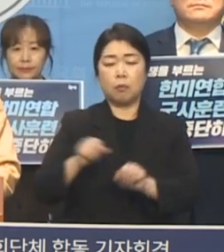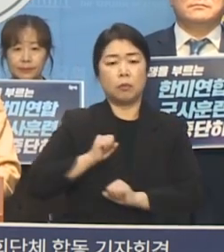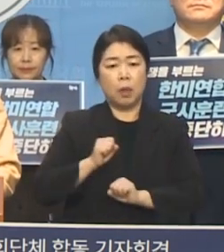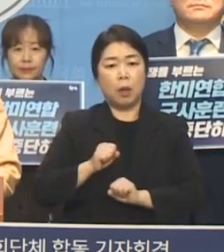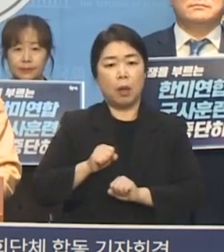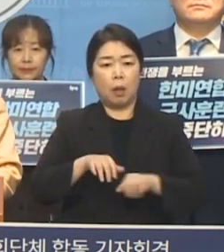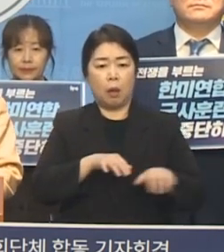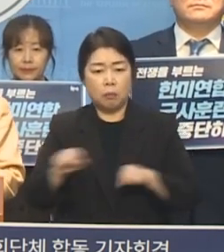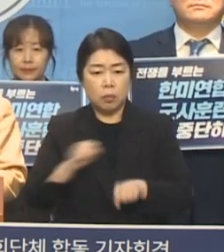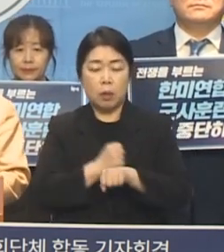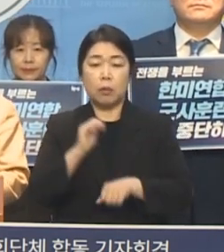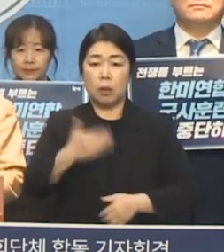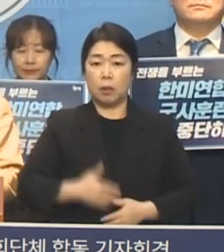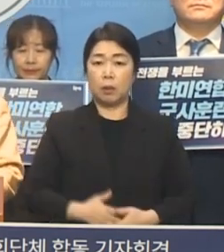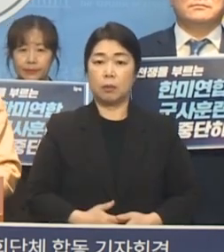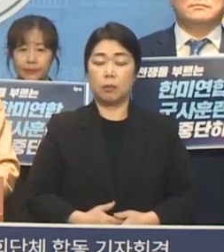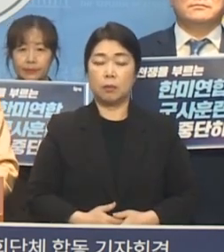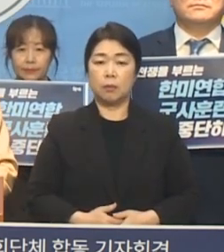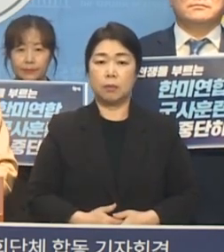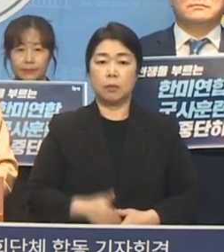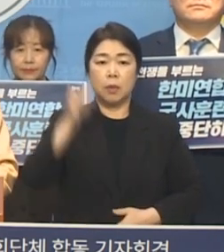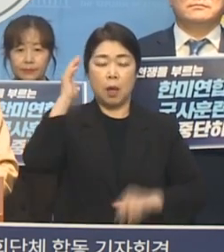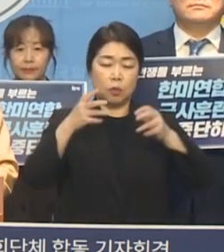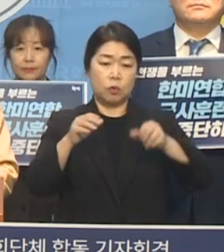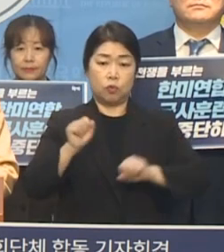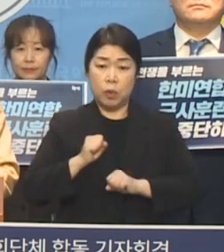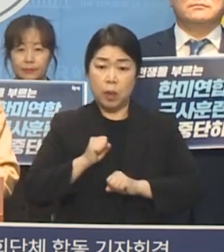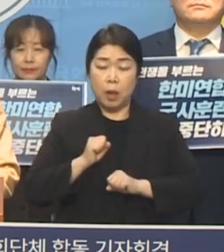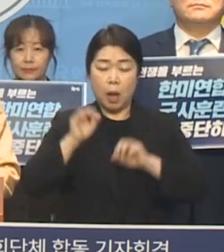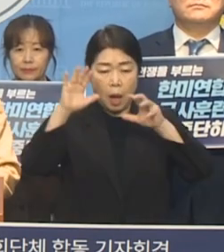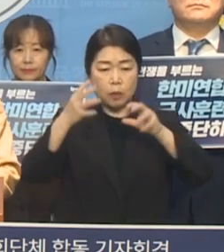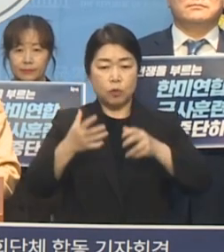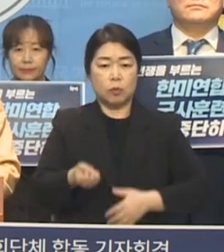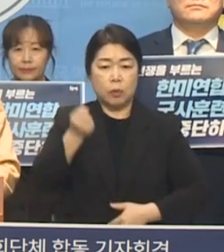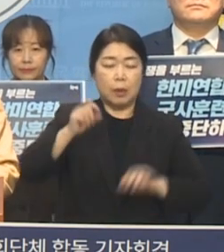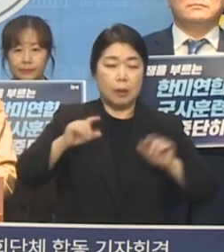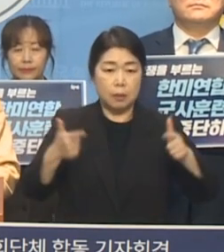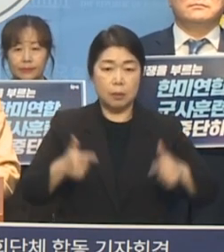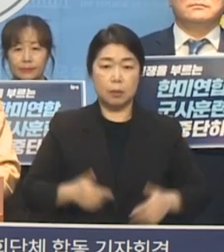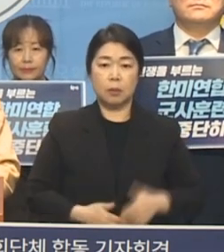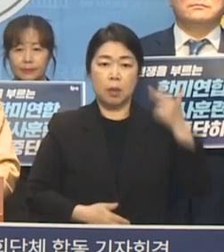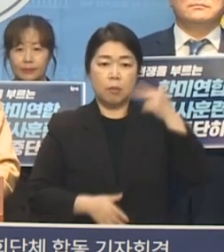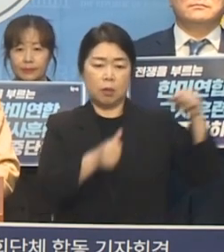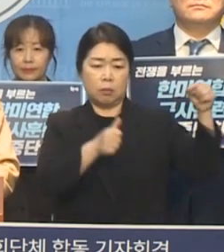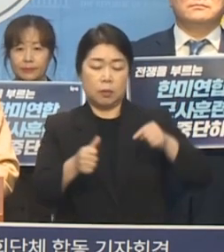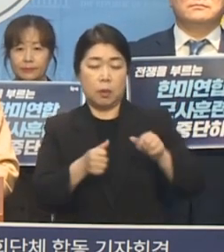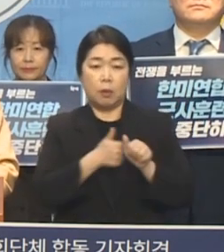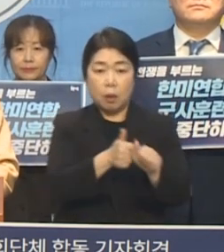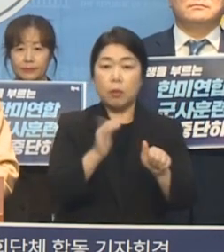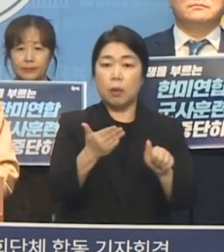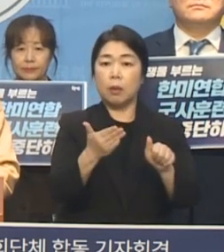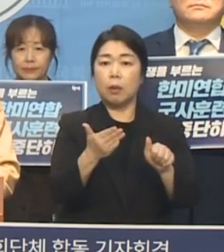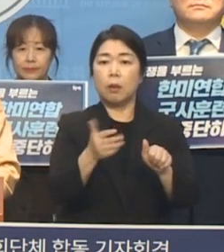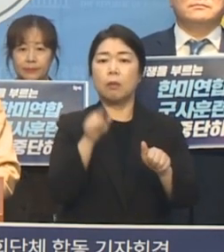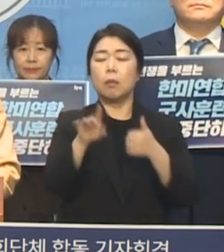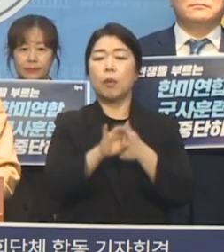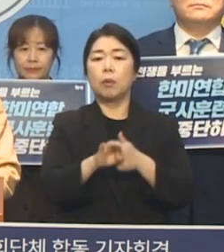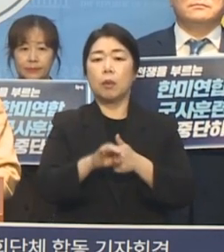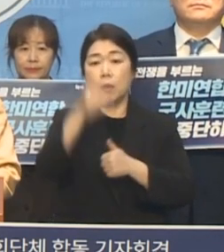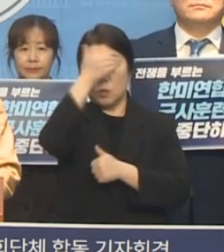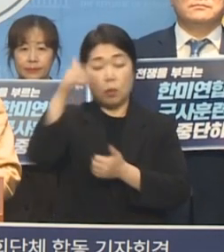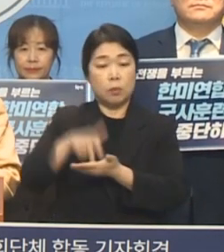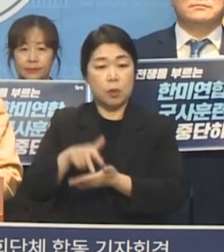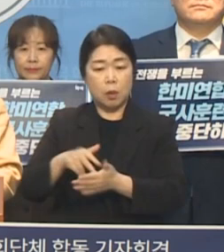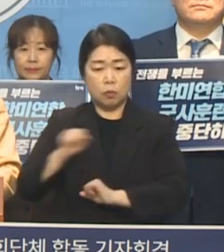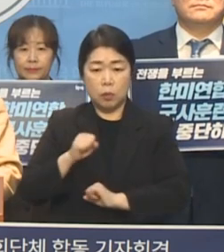말았습니다. 주권국가의 군대가 아닌 것입니다. 우리의 젊은이들이 이런 꼴로 소위 국방의 의무에 동원되고